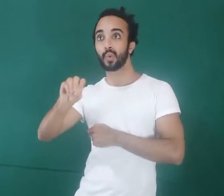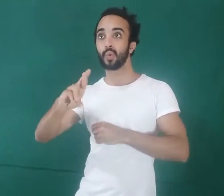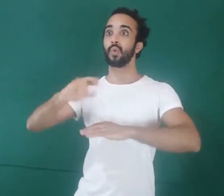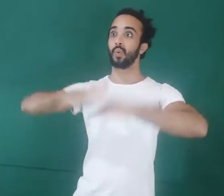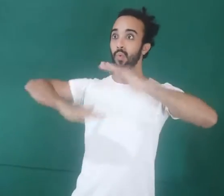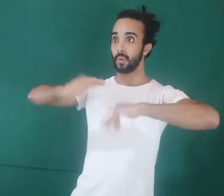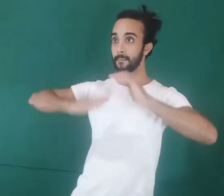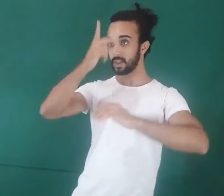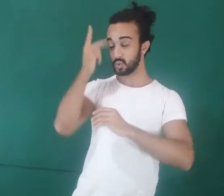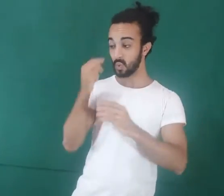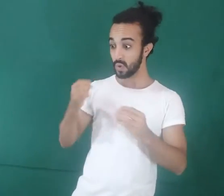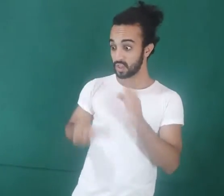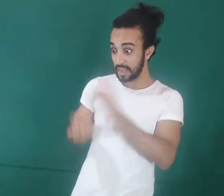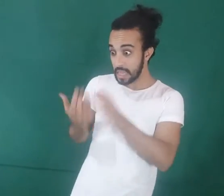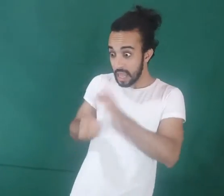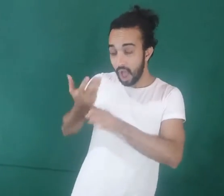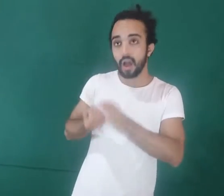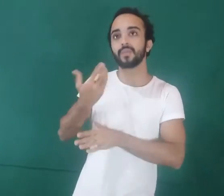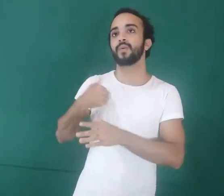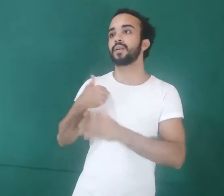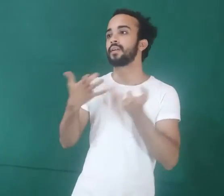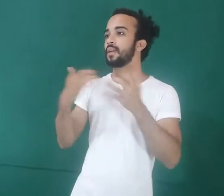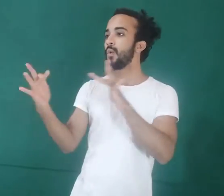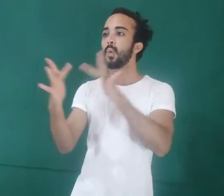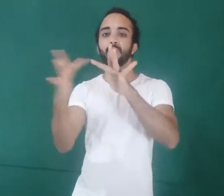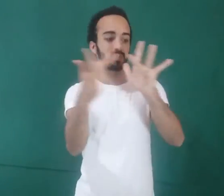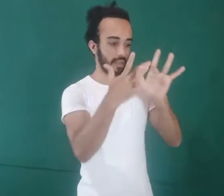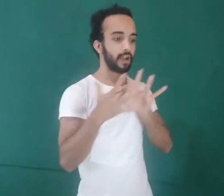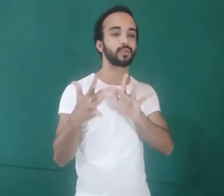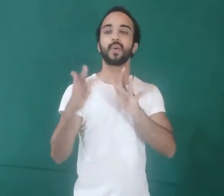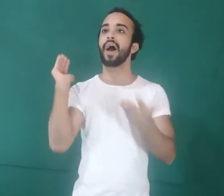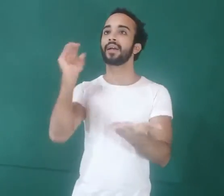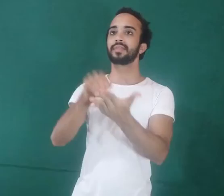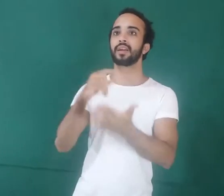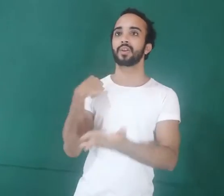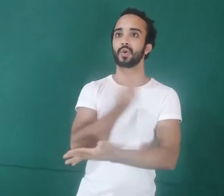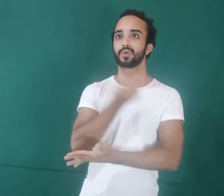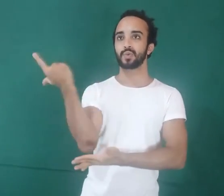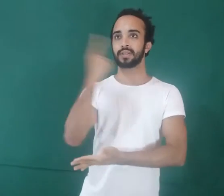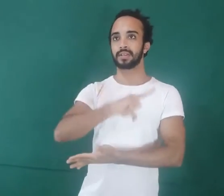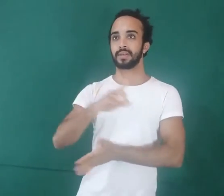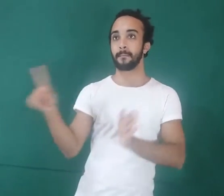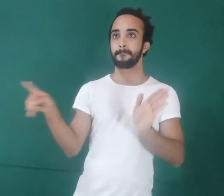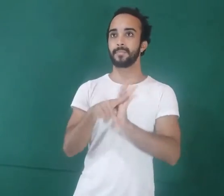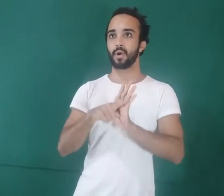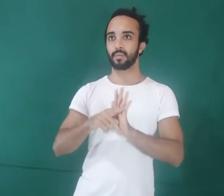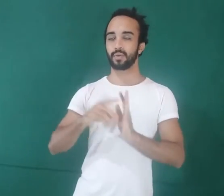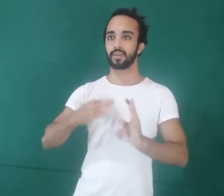que estão desenvolvendo esses passos até a gente chegar nesse lugar, que é essa singularidade tecnológica. Uma coisa que eu acho que a gente